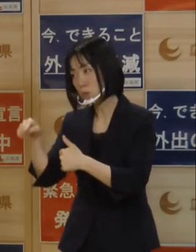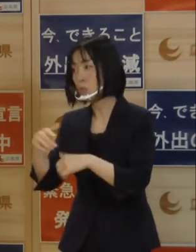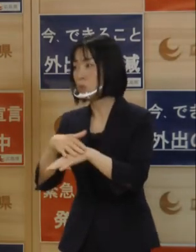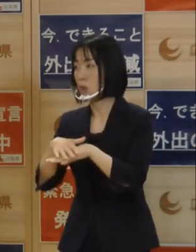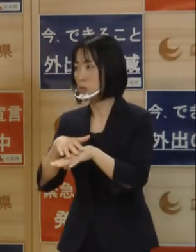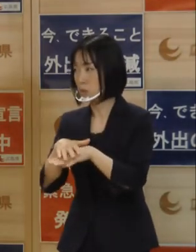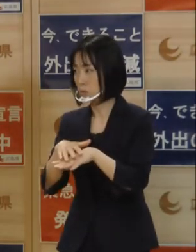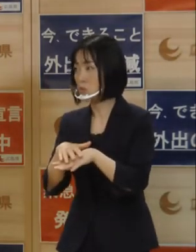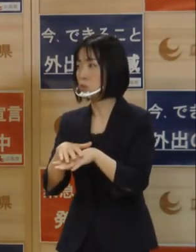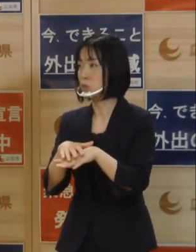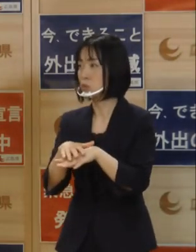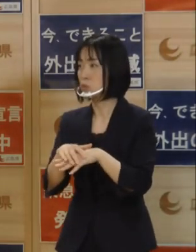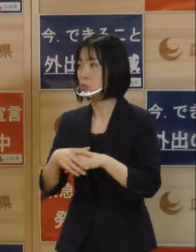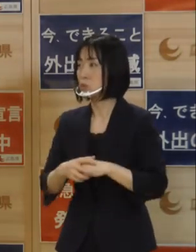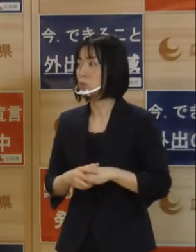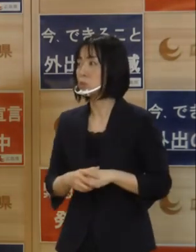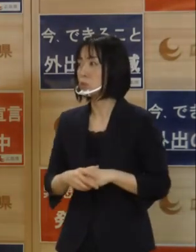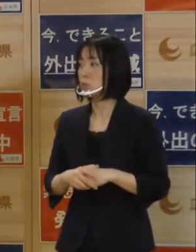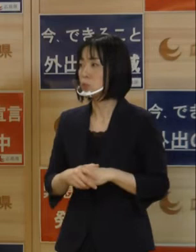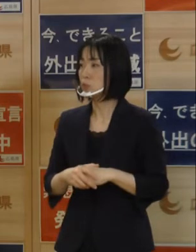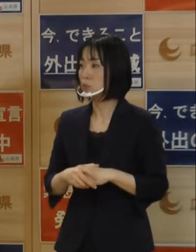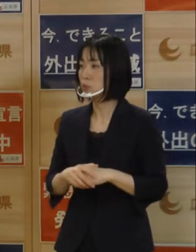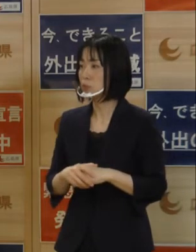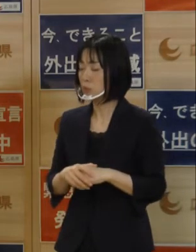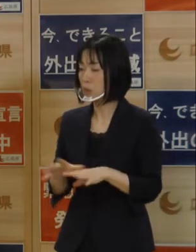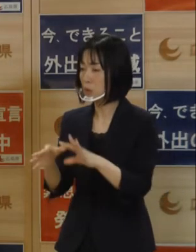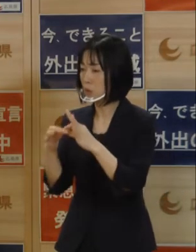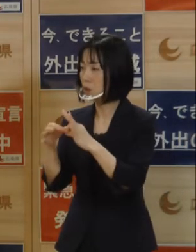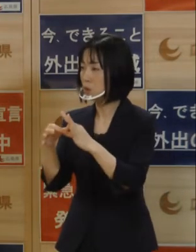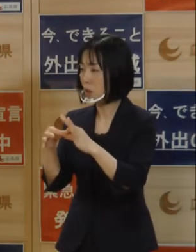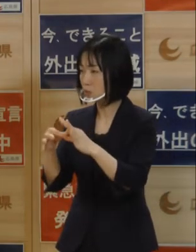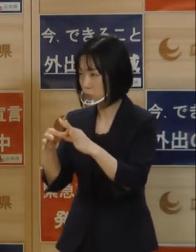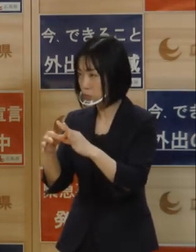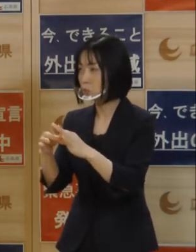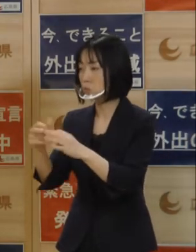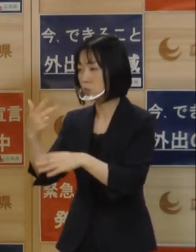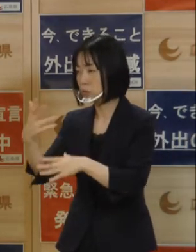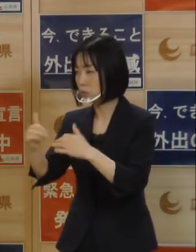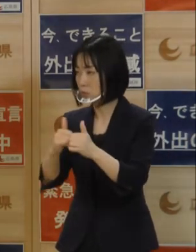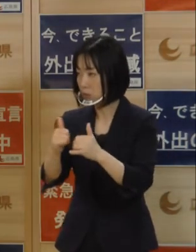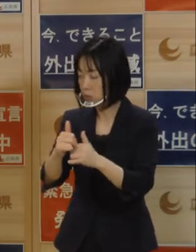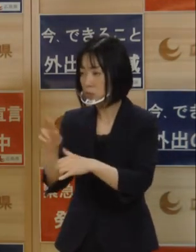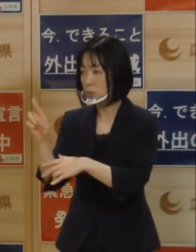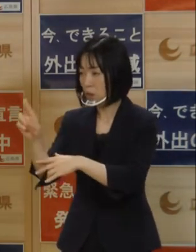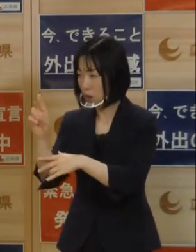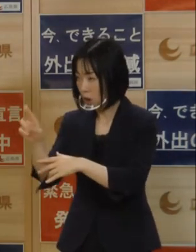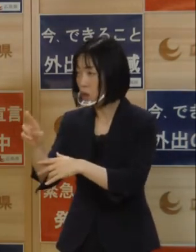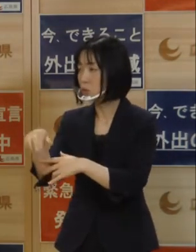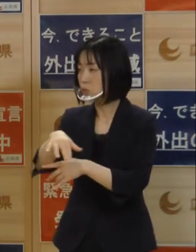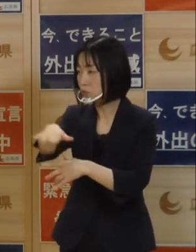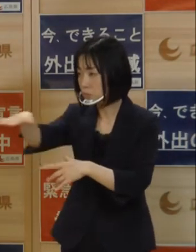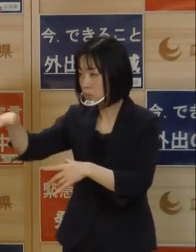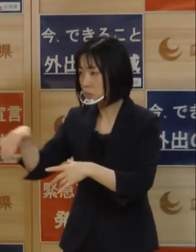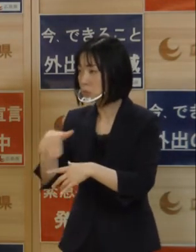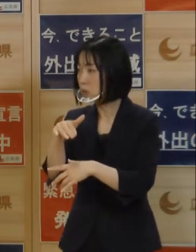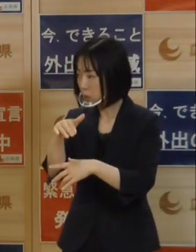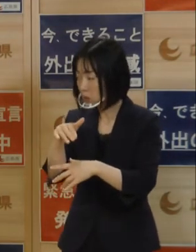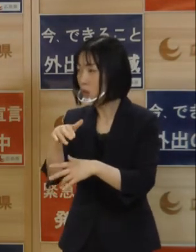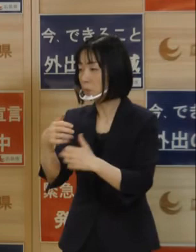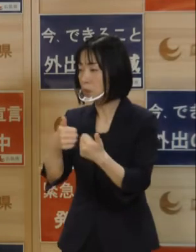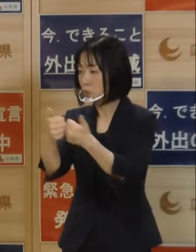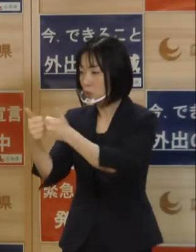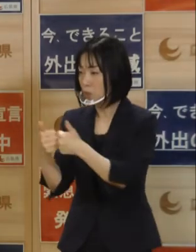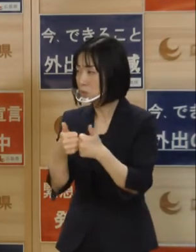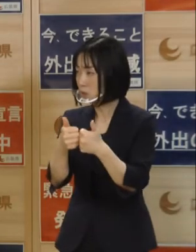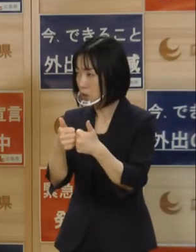ので、まあ、関係するですね、自治体、それから JR で、の話をして、